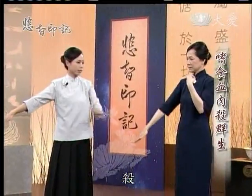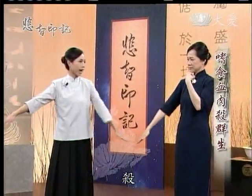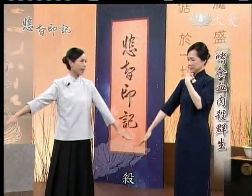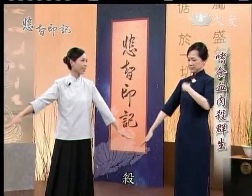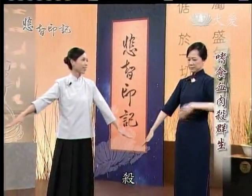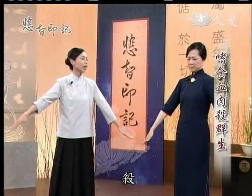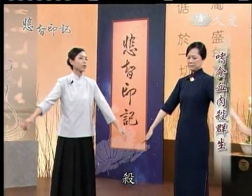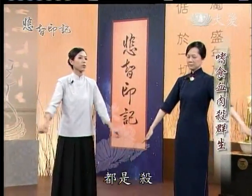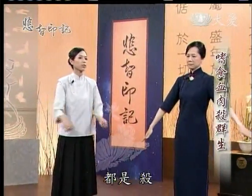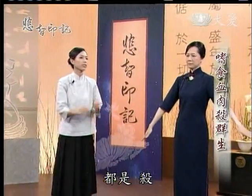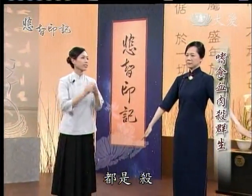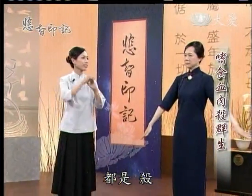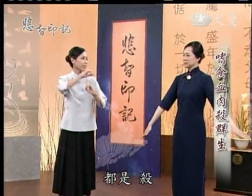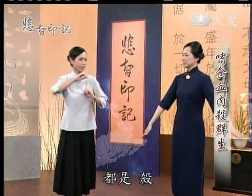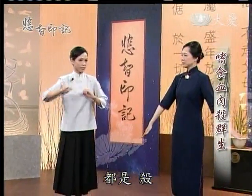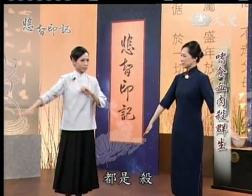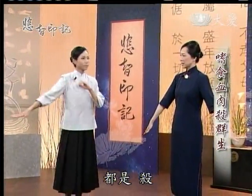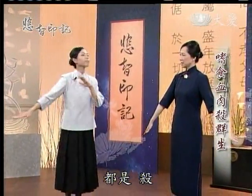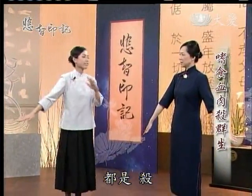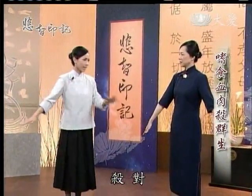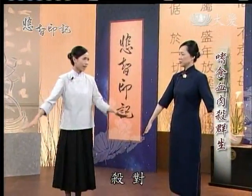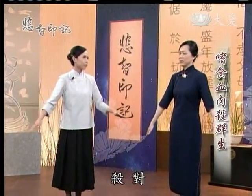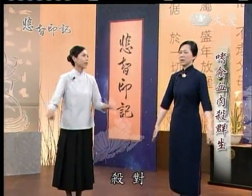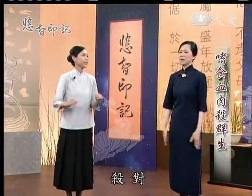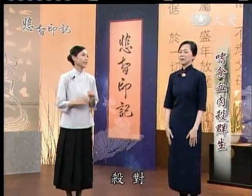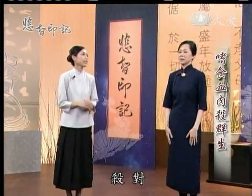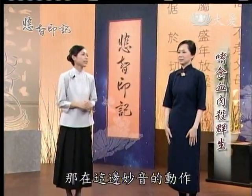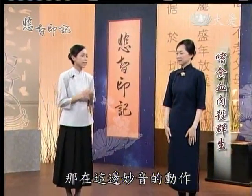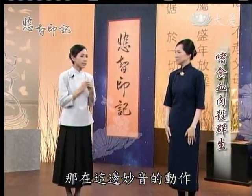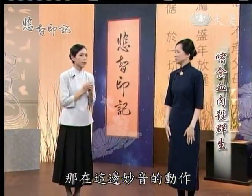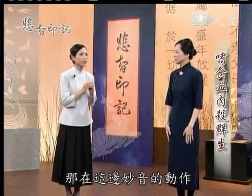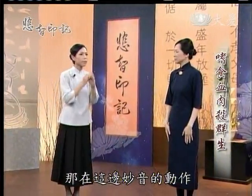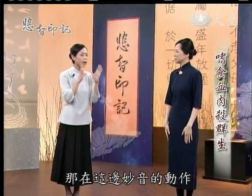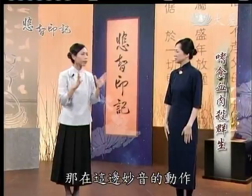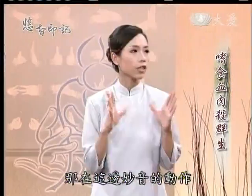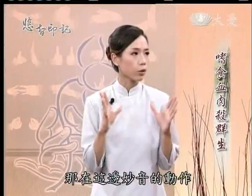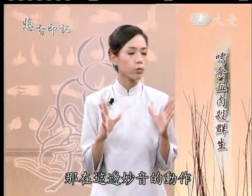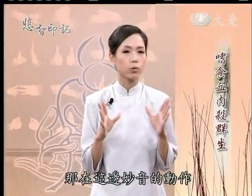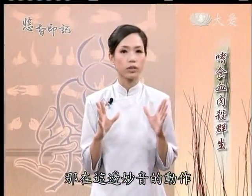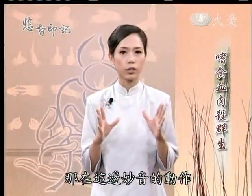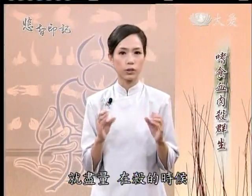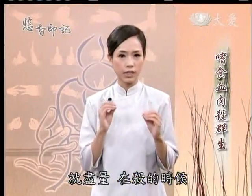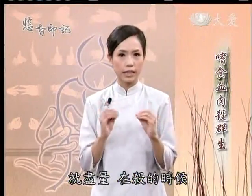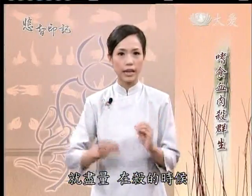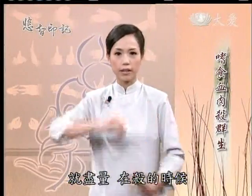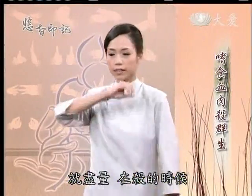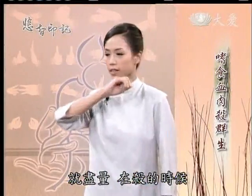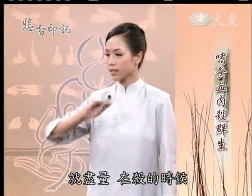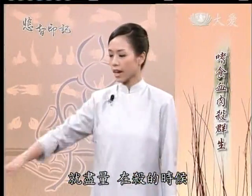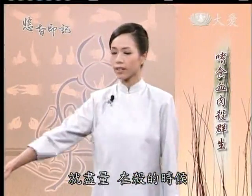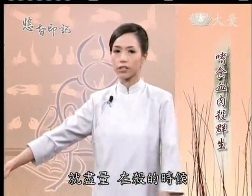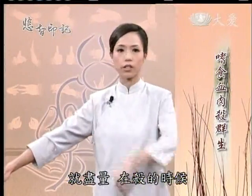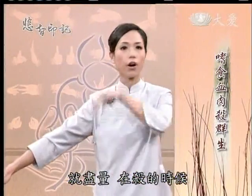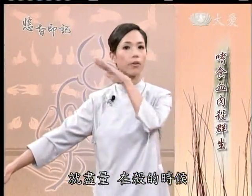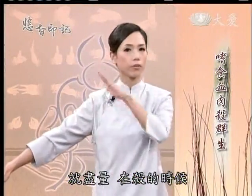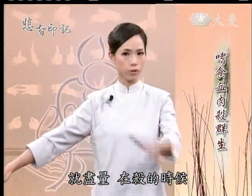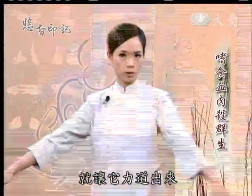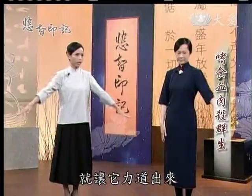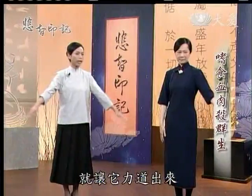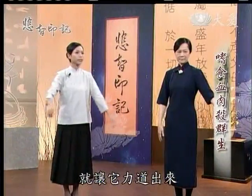杀，都是。 杀 杀对，那在这边妙音的动作呢，就尽量在杀的时候就让它